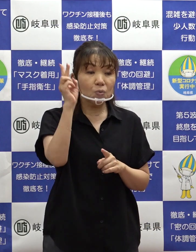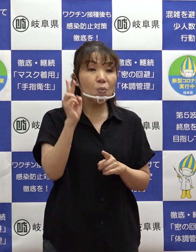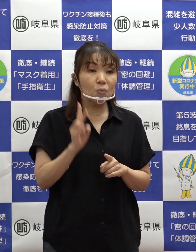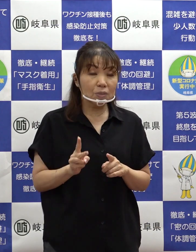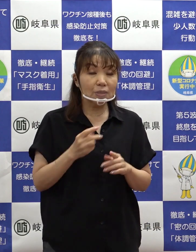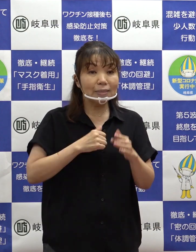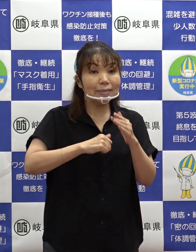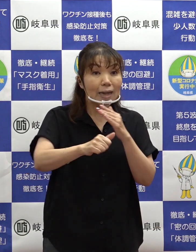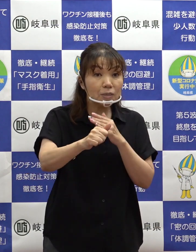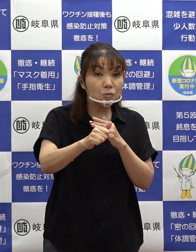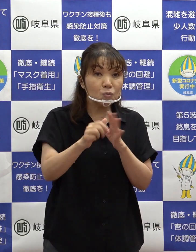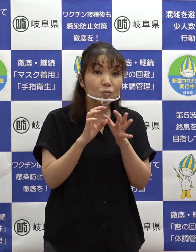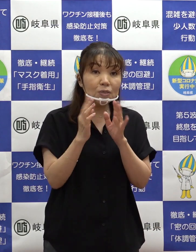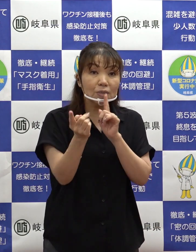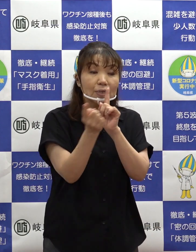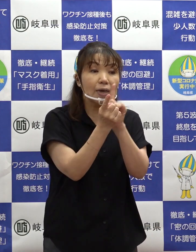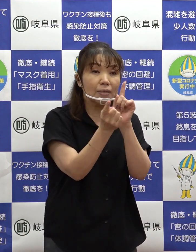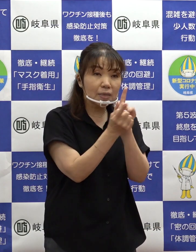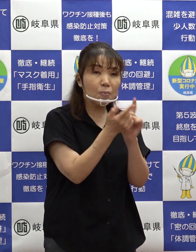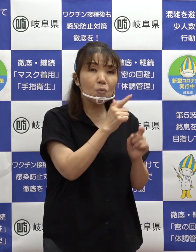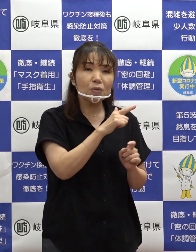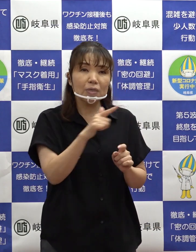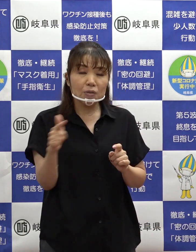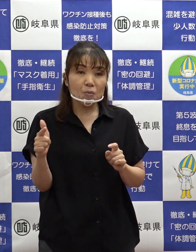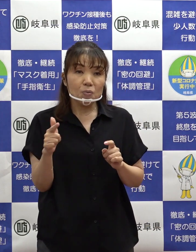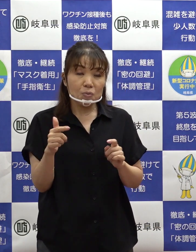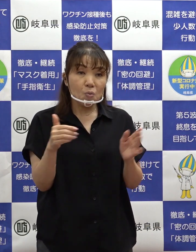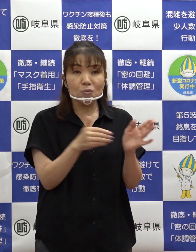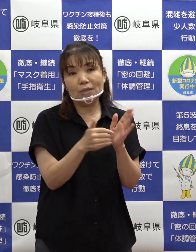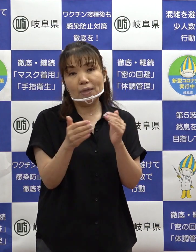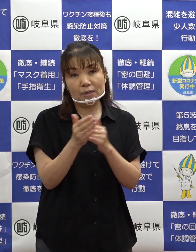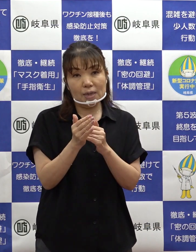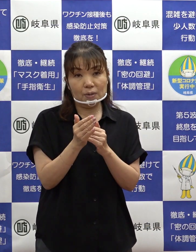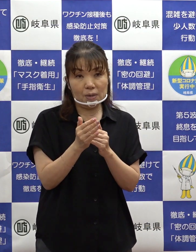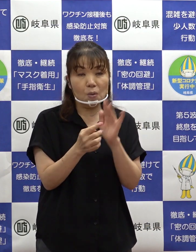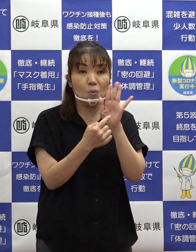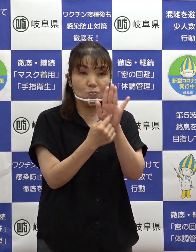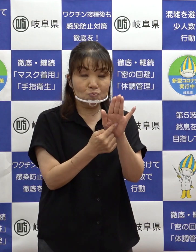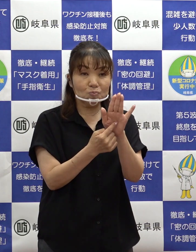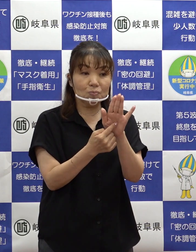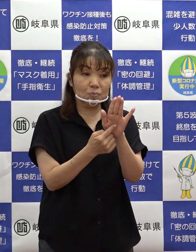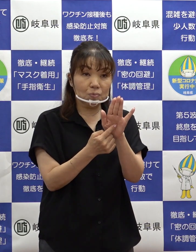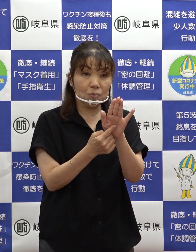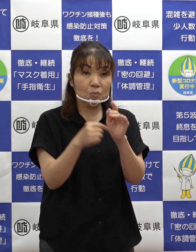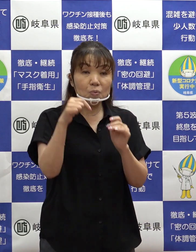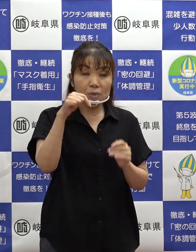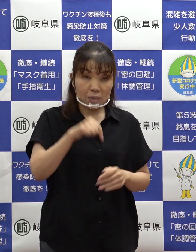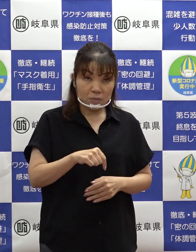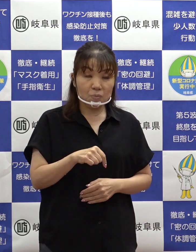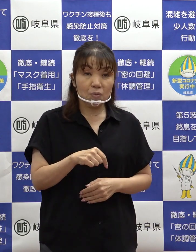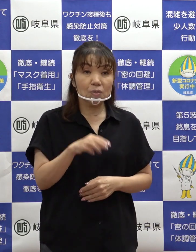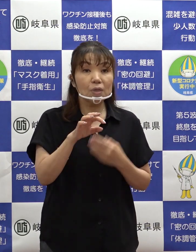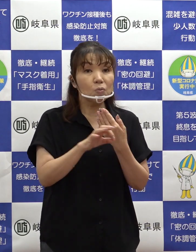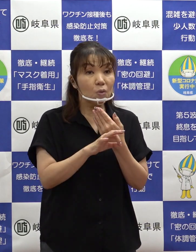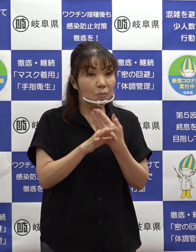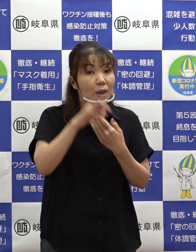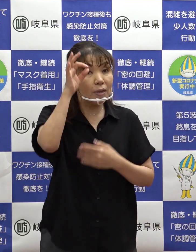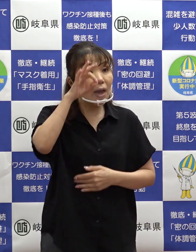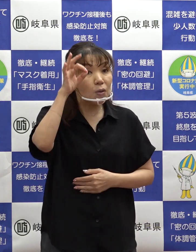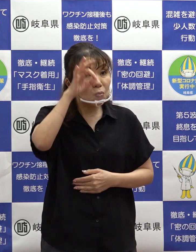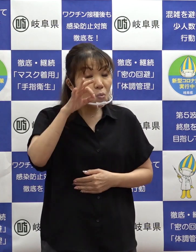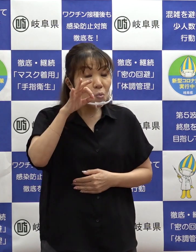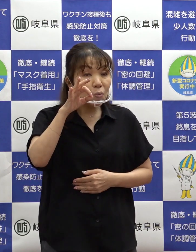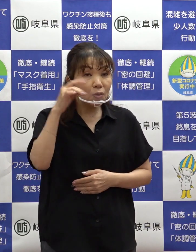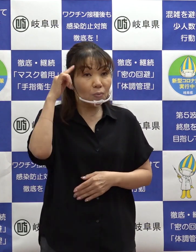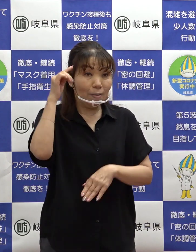てもいろいろとですね注文をつけているわけですね。ですからこの中にはその観光という要素も含